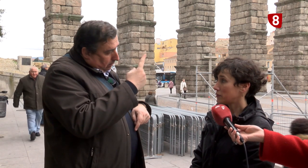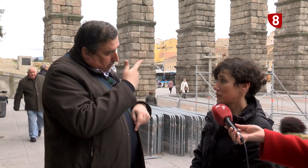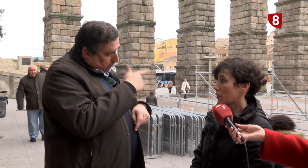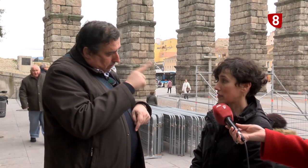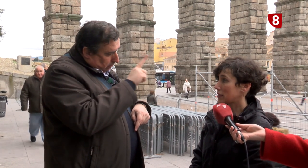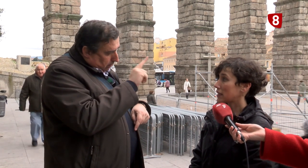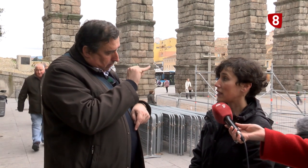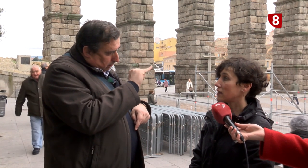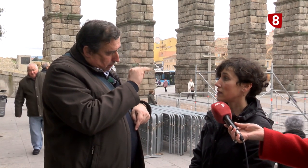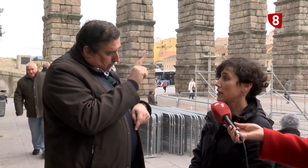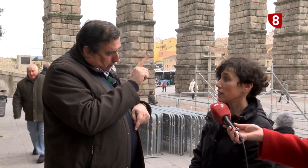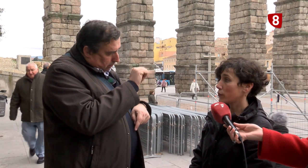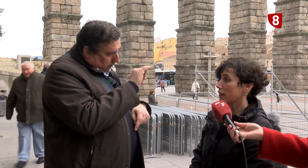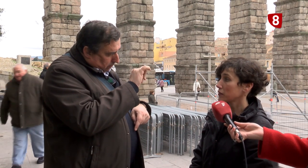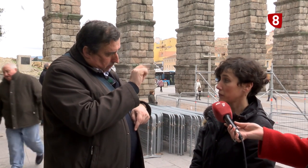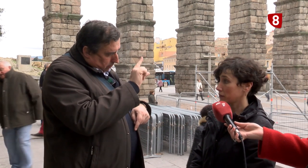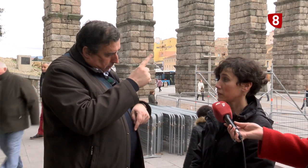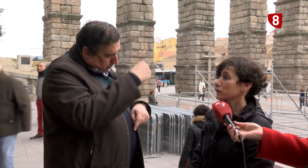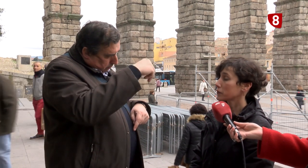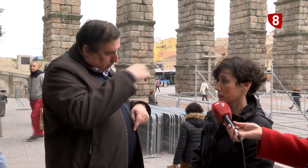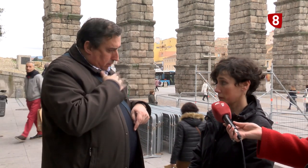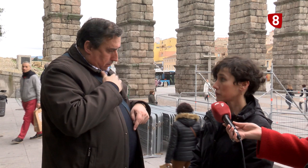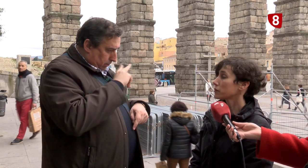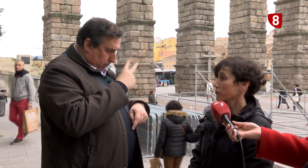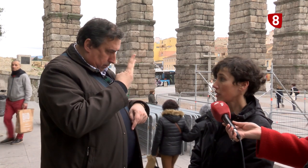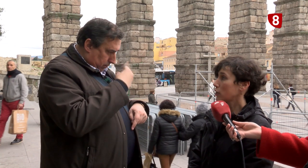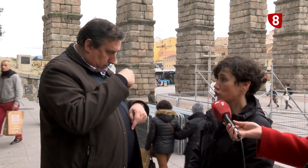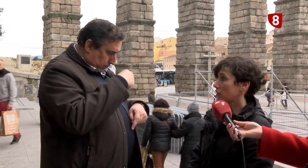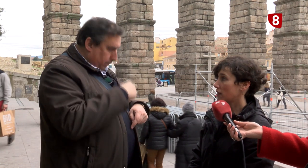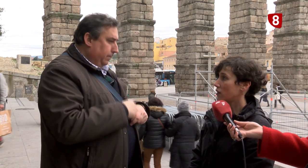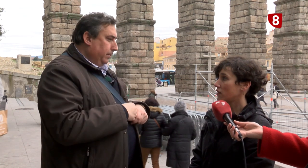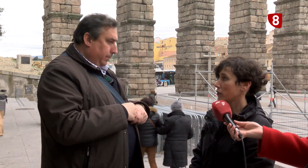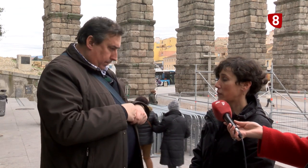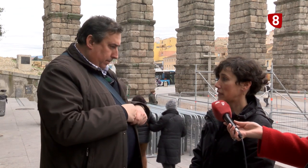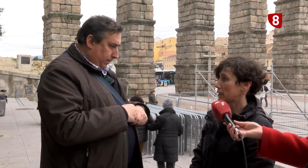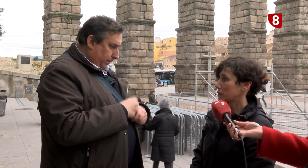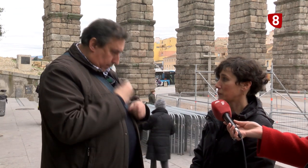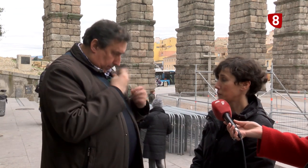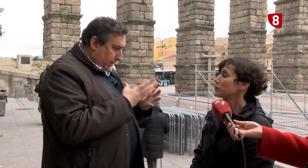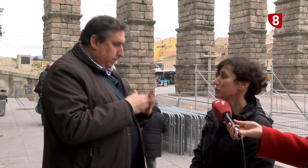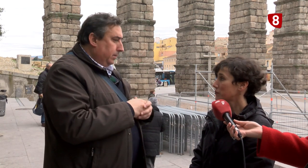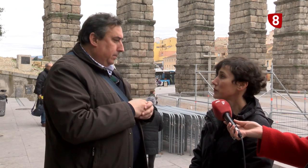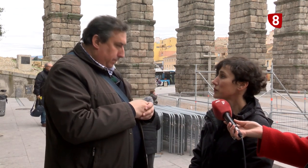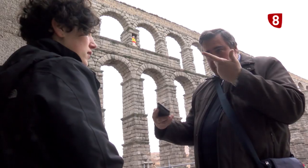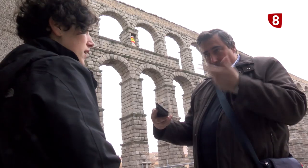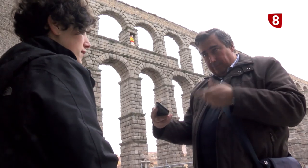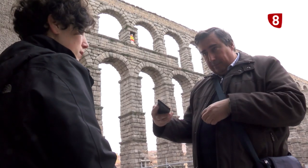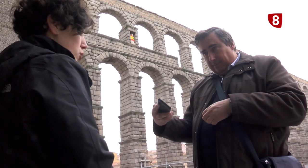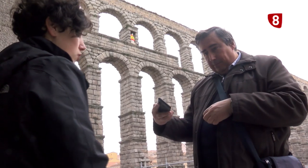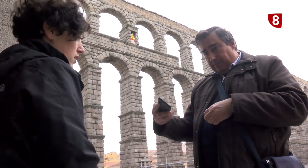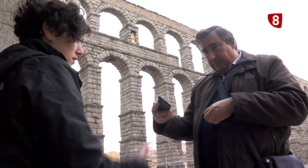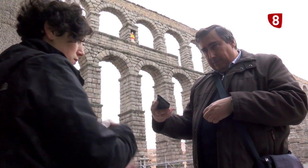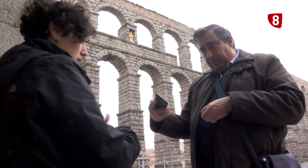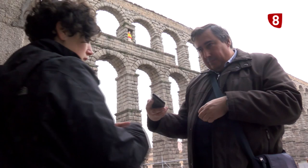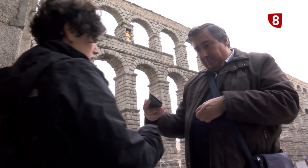la presidenta es mi librada y yo soy el vicepresidente hoy